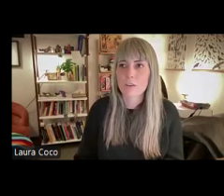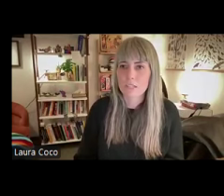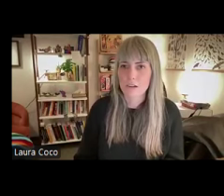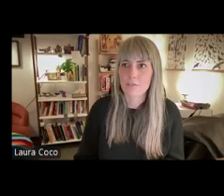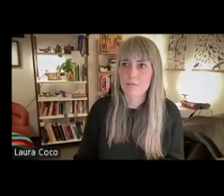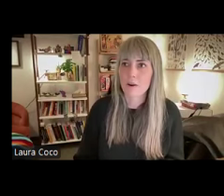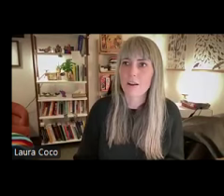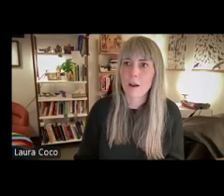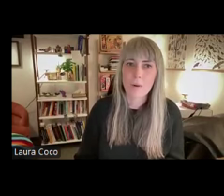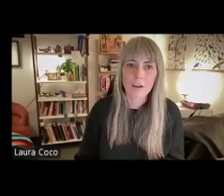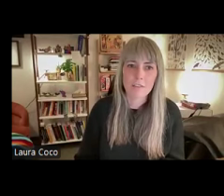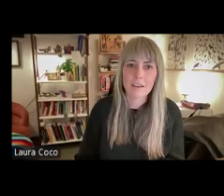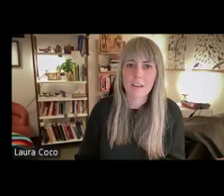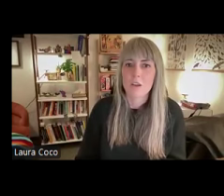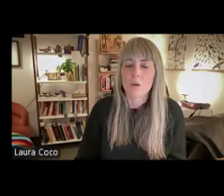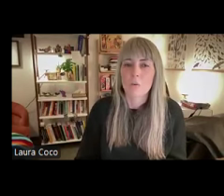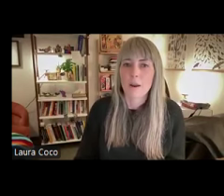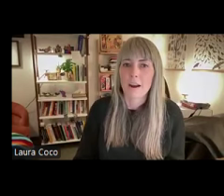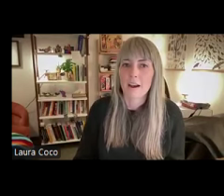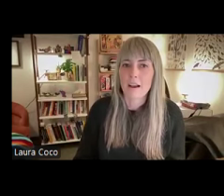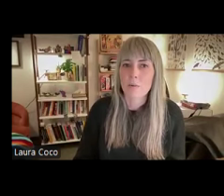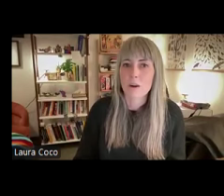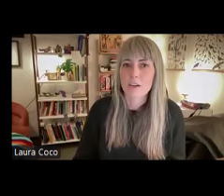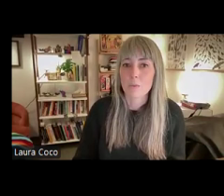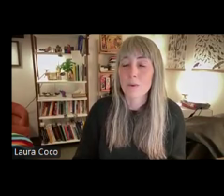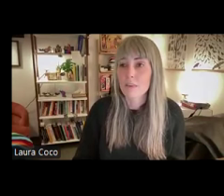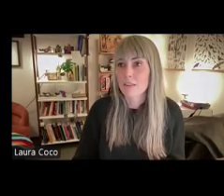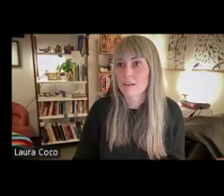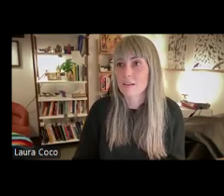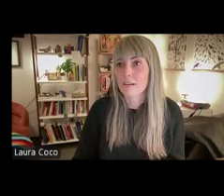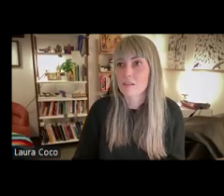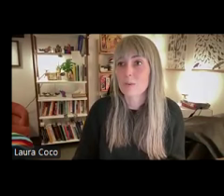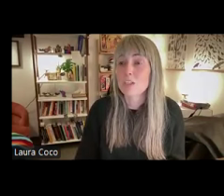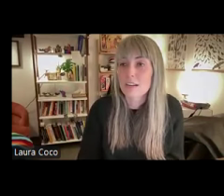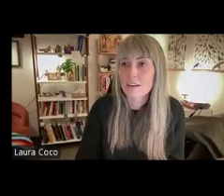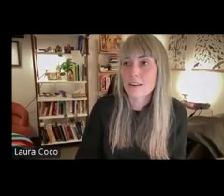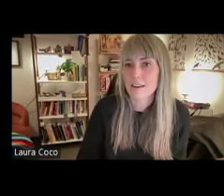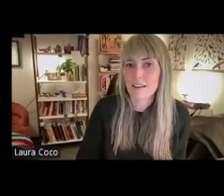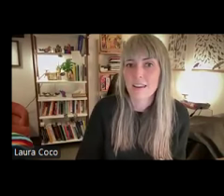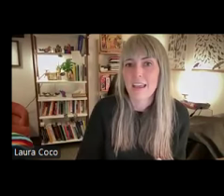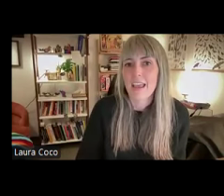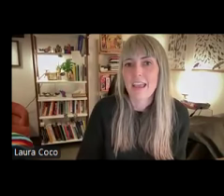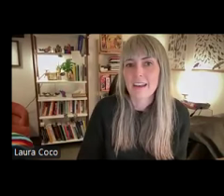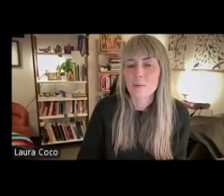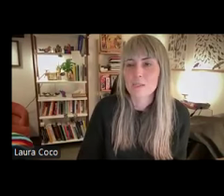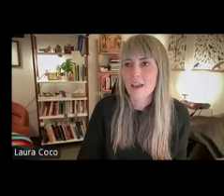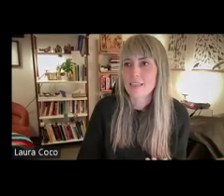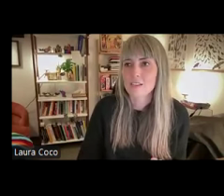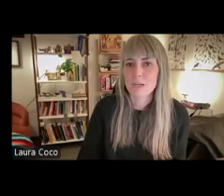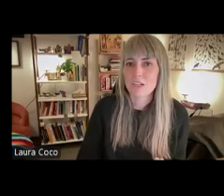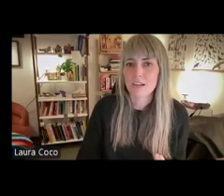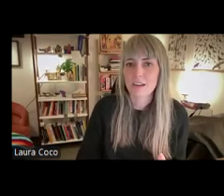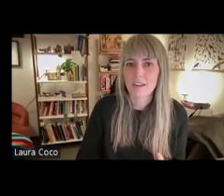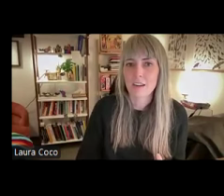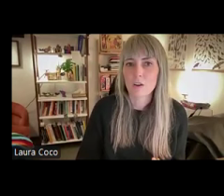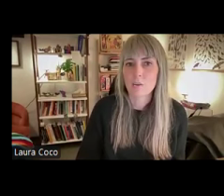was yo estuve volunteering viviendo for en a México, nonprofit estaba where trabajando por I una worked organización sin with fines de a lucro, donde speech and hearing clinic. trabajé en una And it was at clínica this